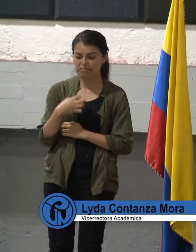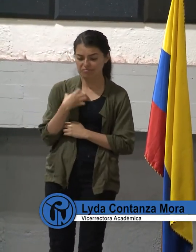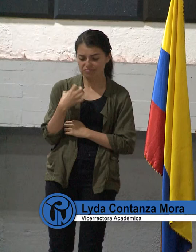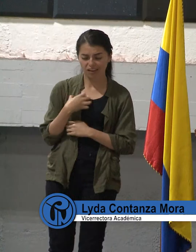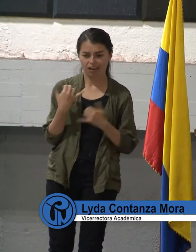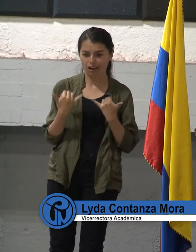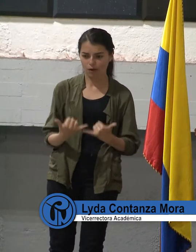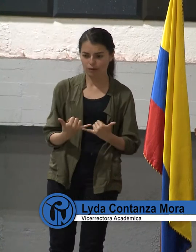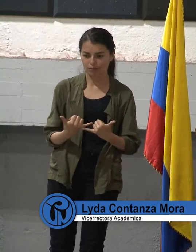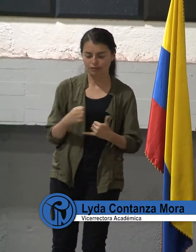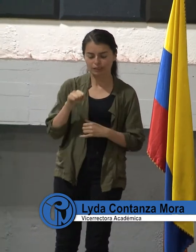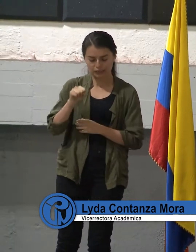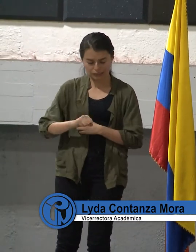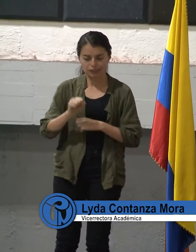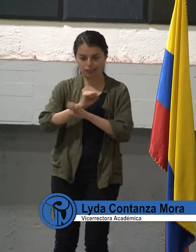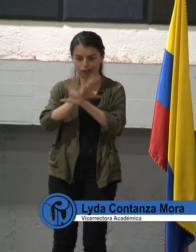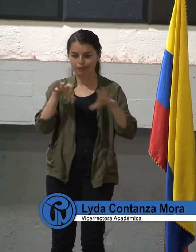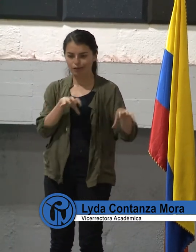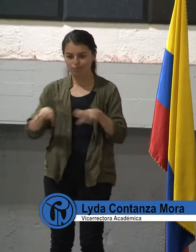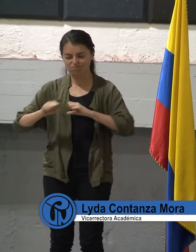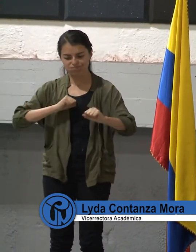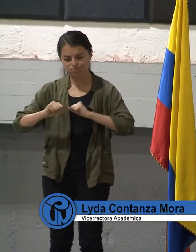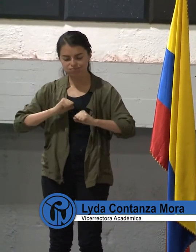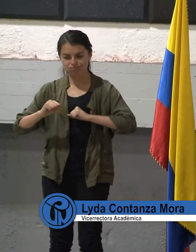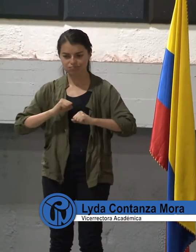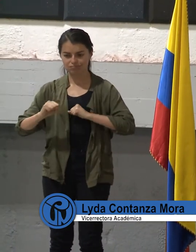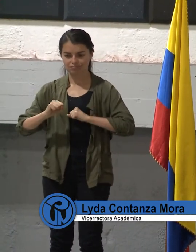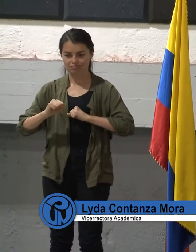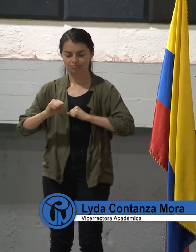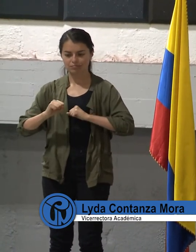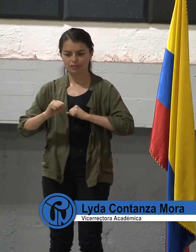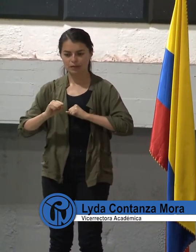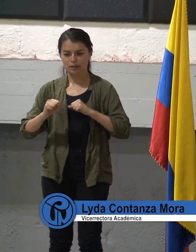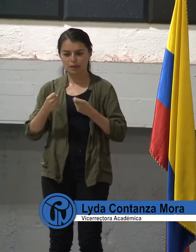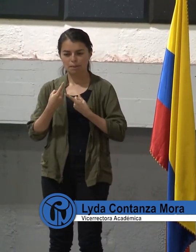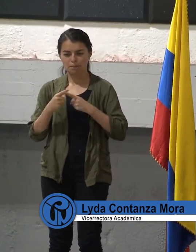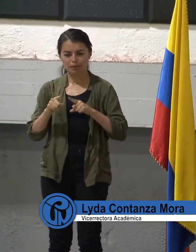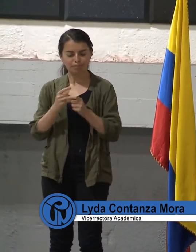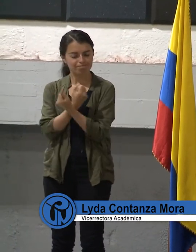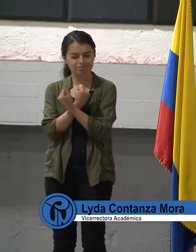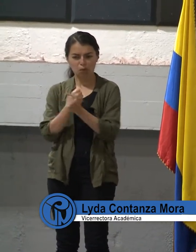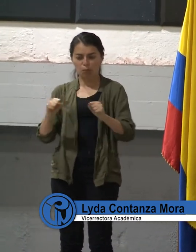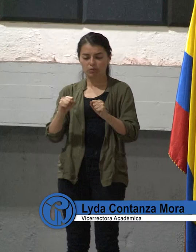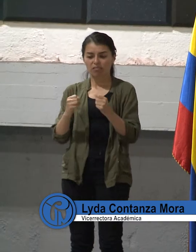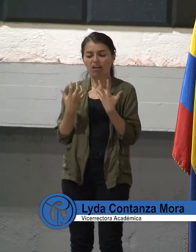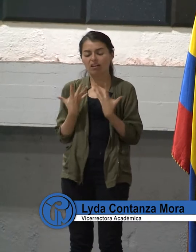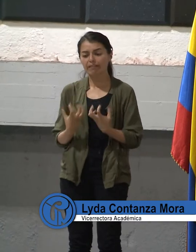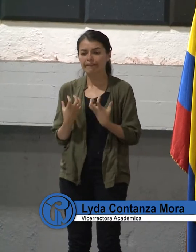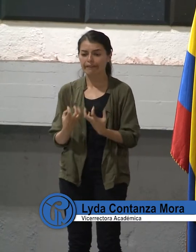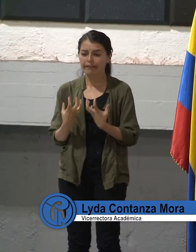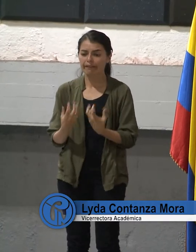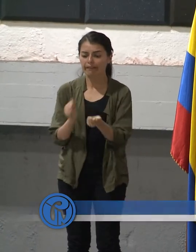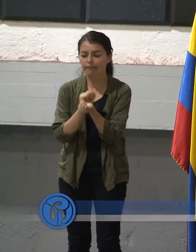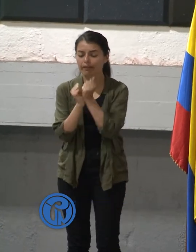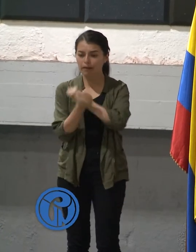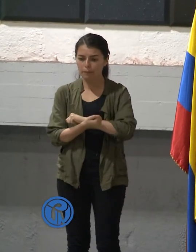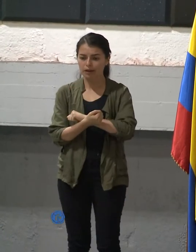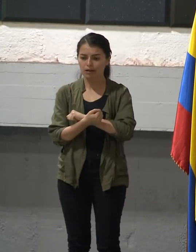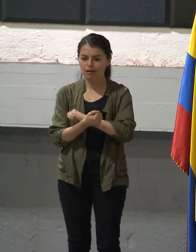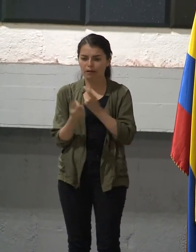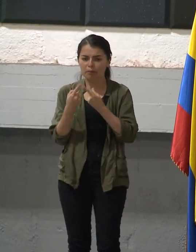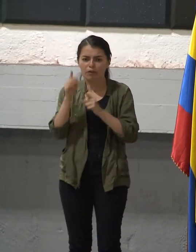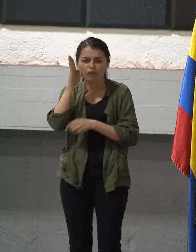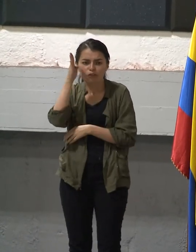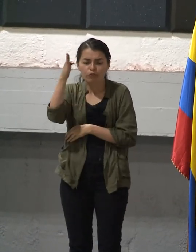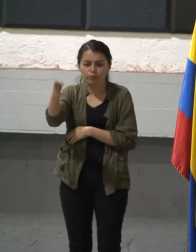si piensa y actúa pero no es posible pretender que las cosas que las cosas cambien en el